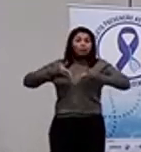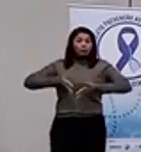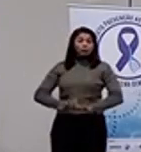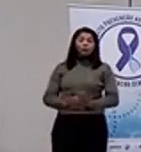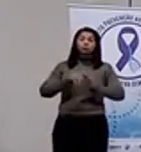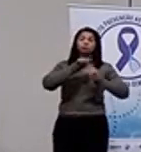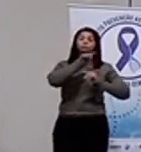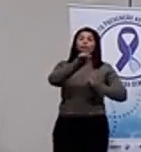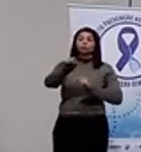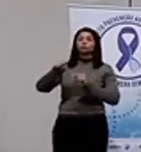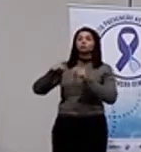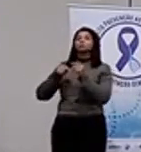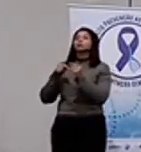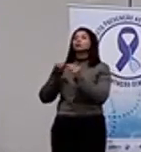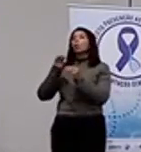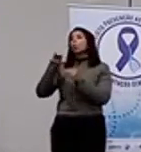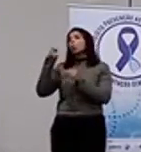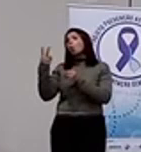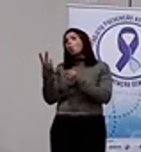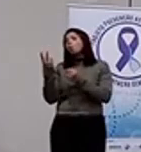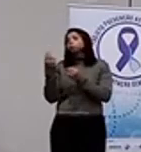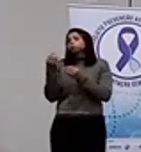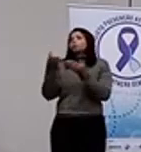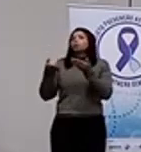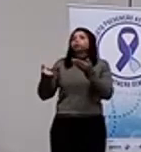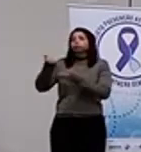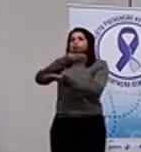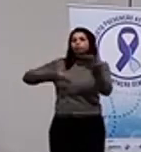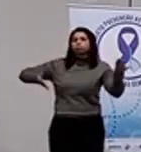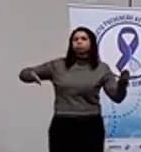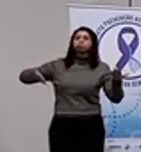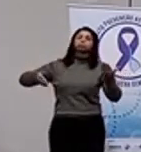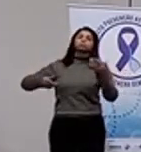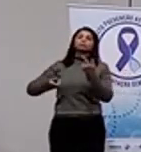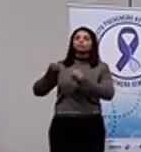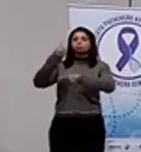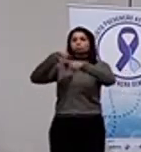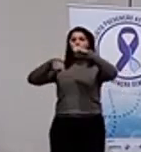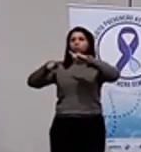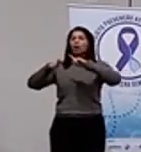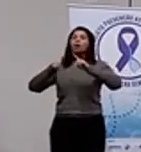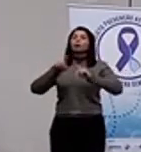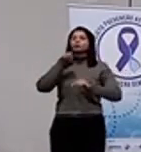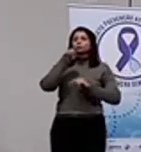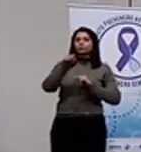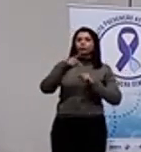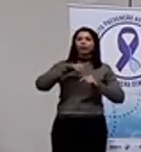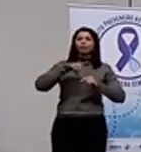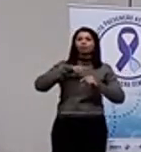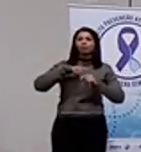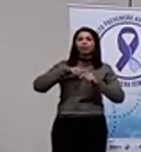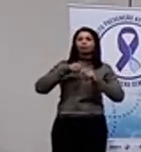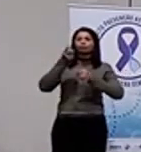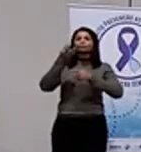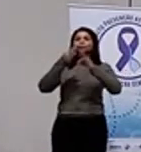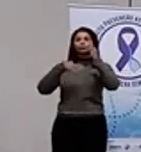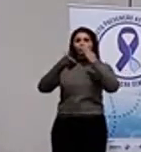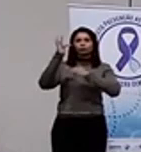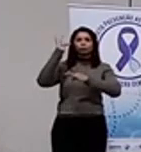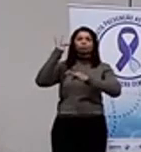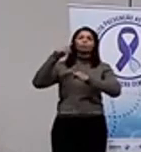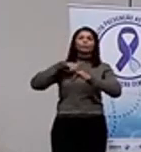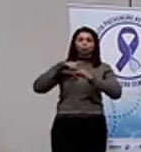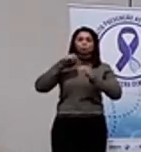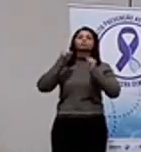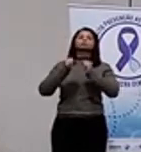você, você pode ou não passar para uma próxima geração. Em geral, se você tem a mutação nas suas células, você pode